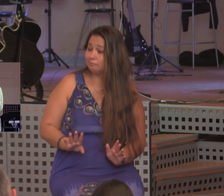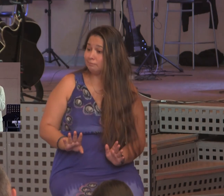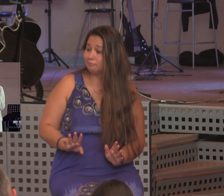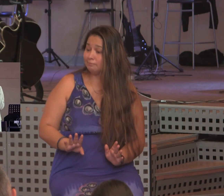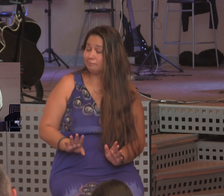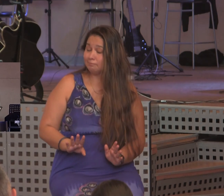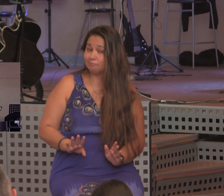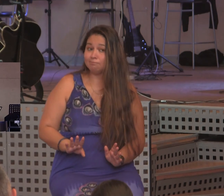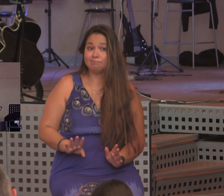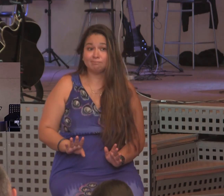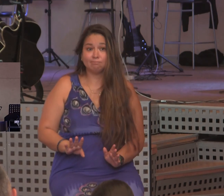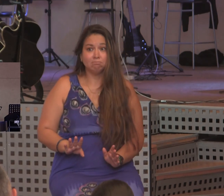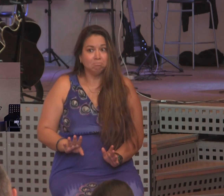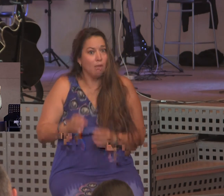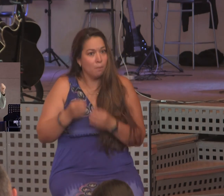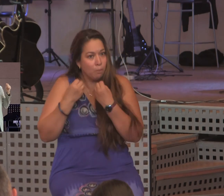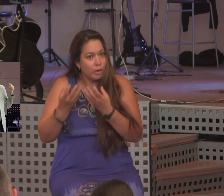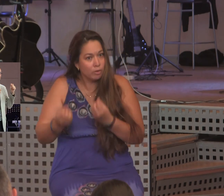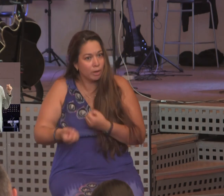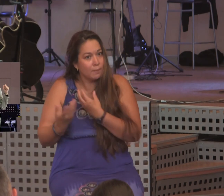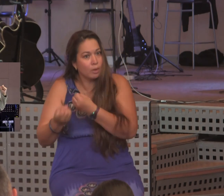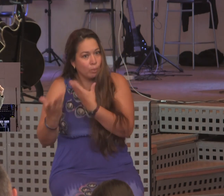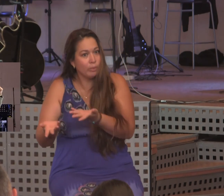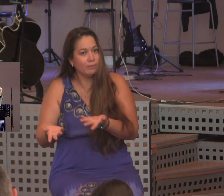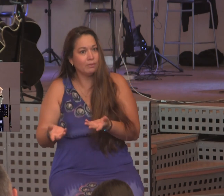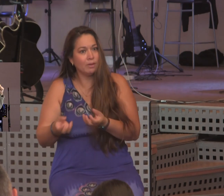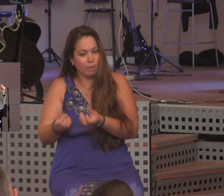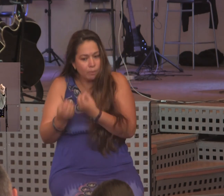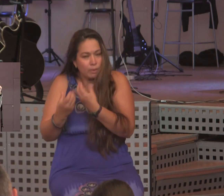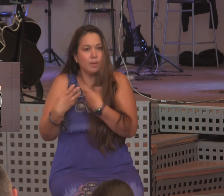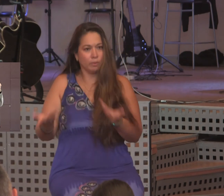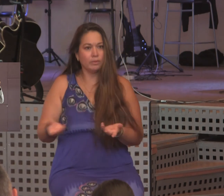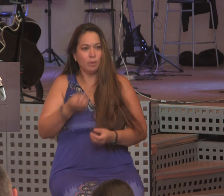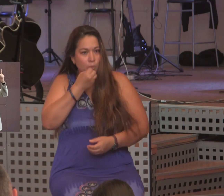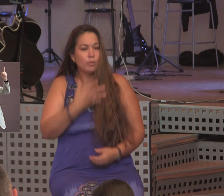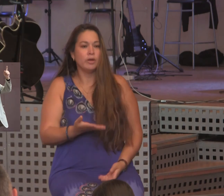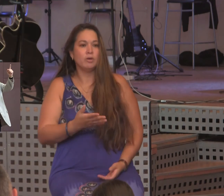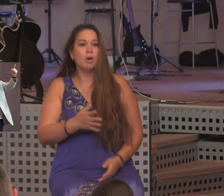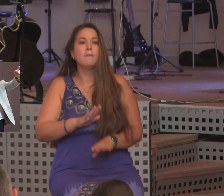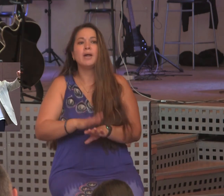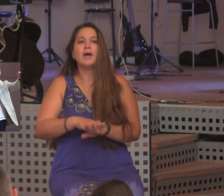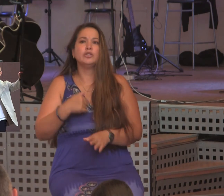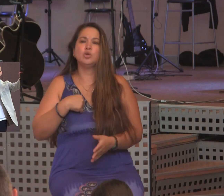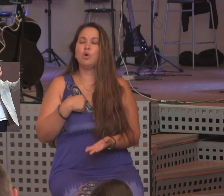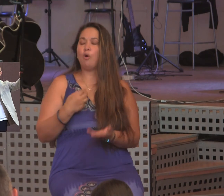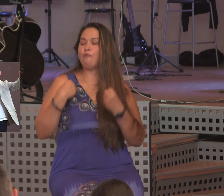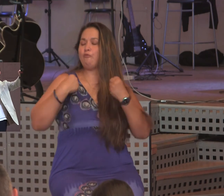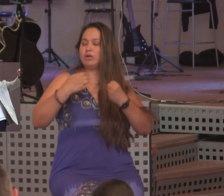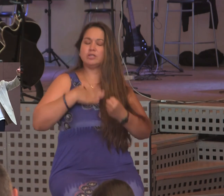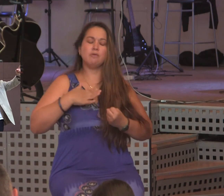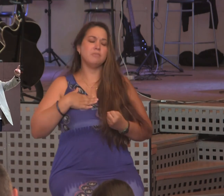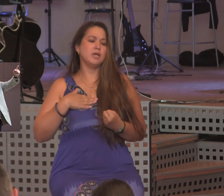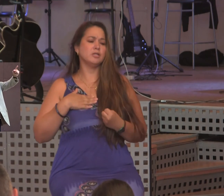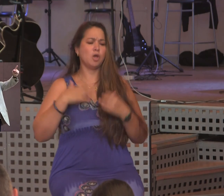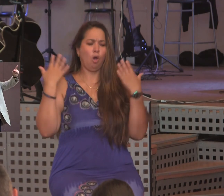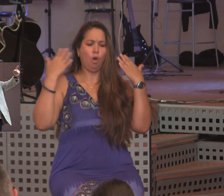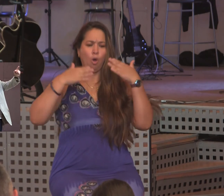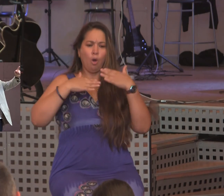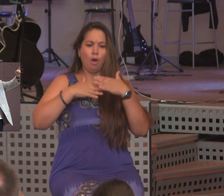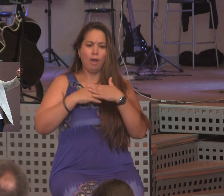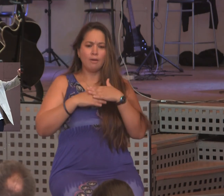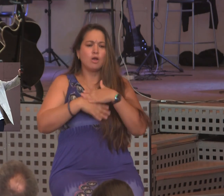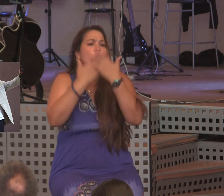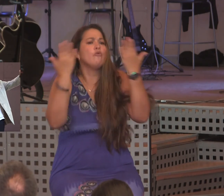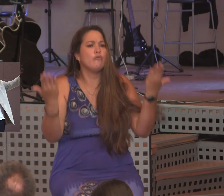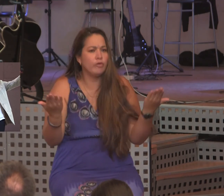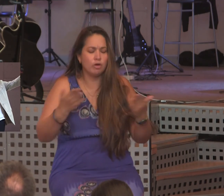¿Y para qué lo hace? Para que yo no confíe en mis fuerzas, sino pueda confiar en aquel que ha prometido pastorearme,